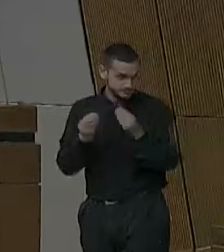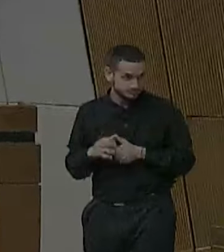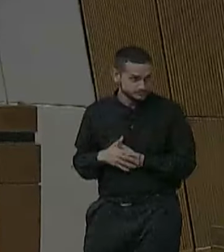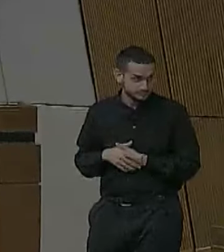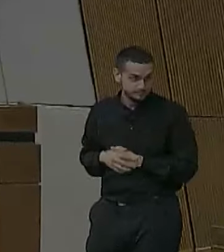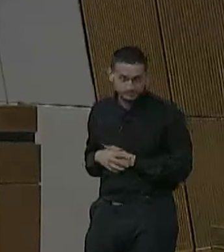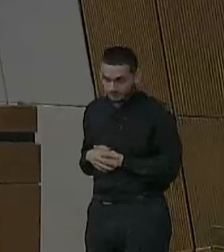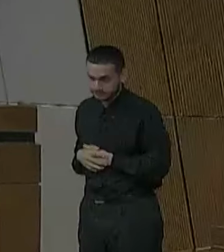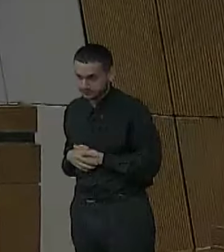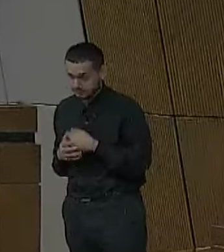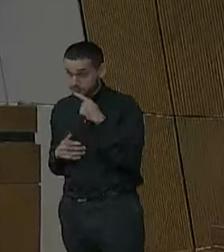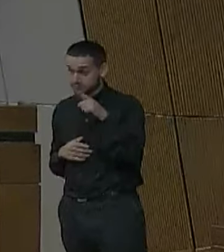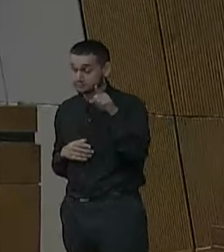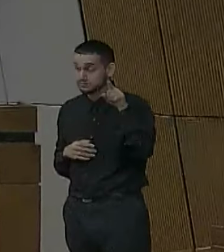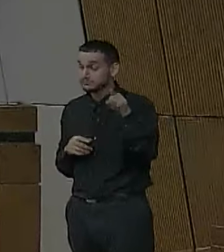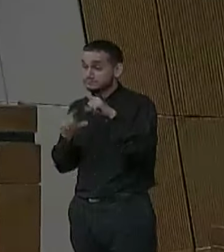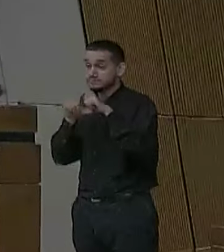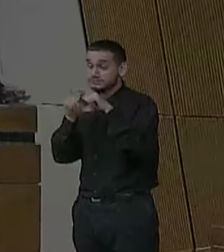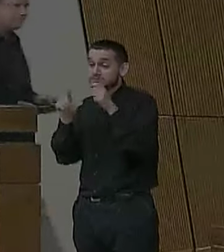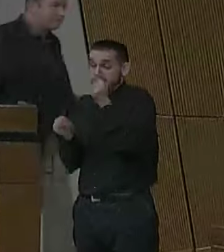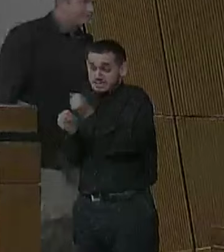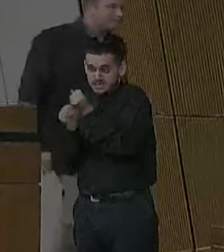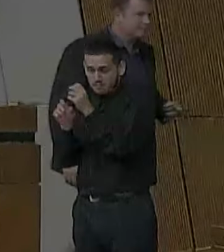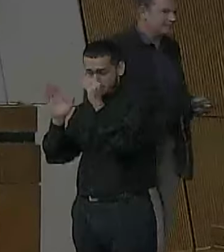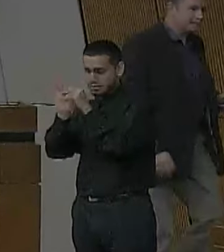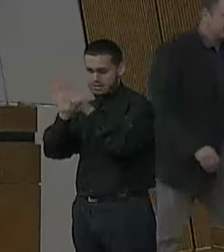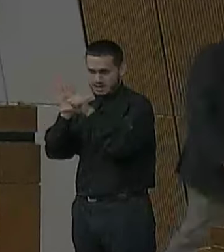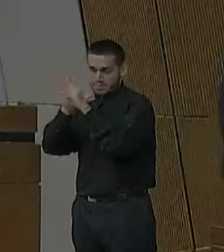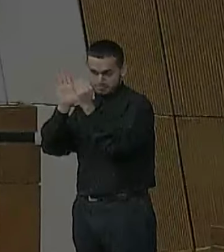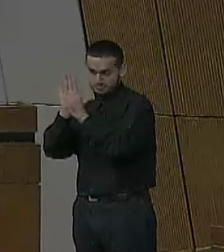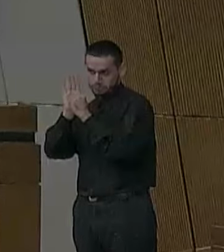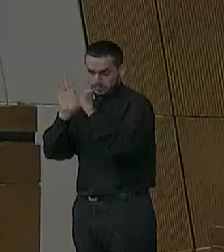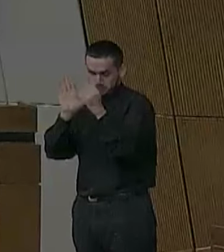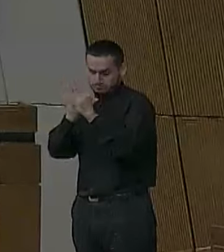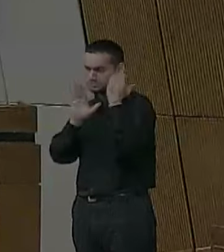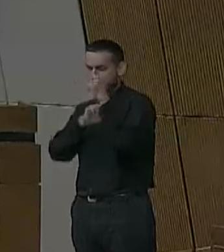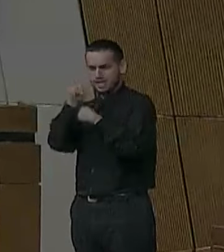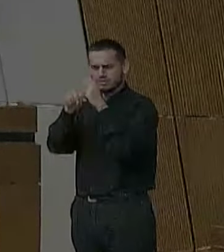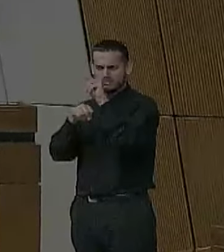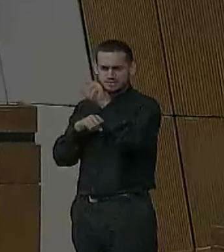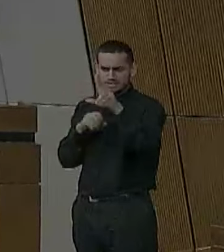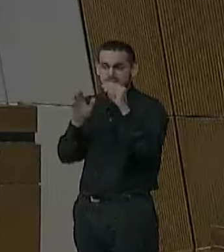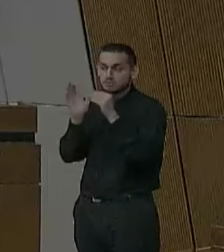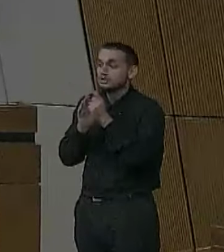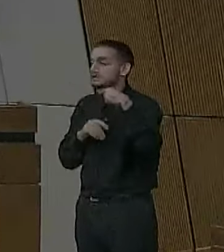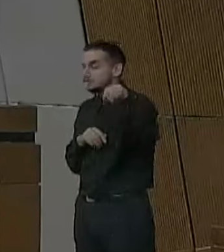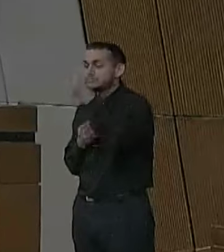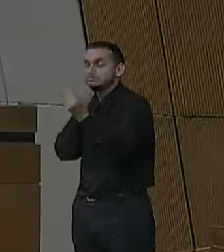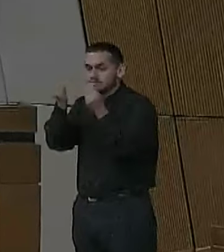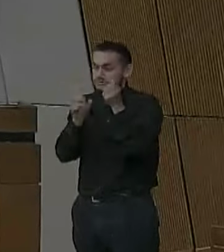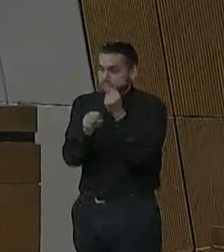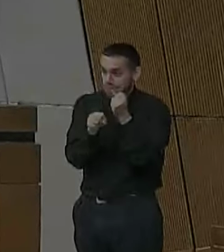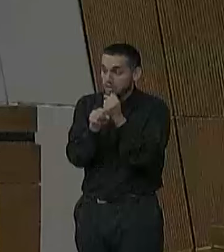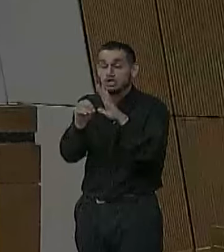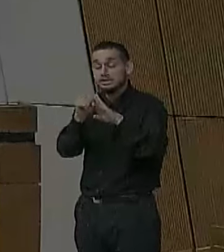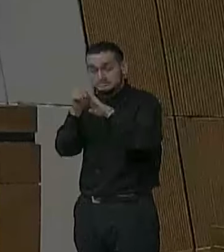entonces, básicamente eso, el aspecto laboral, ¿verdad? De establecer igualdad, que no existan líneas de discriminación.